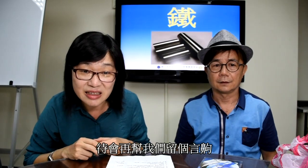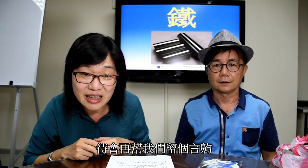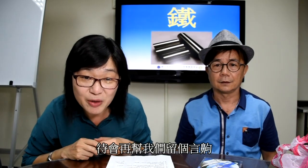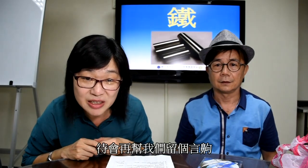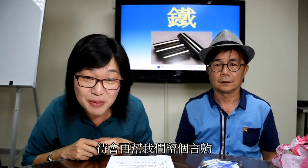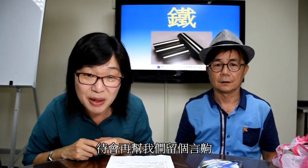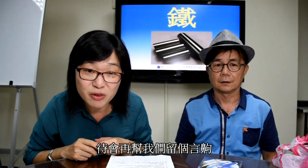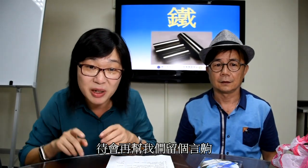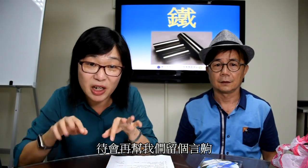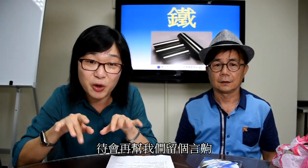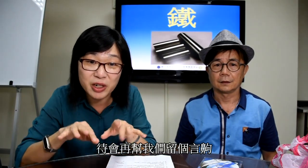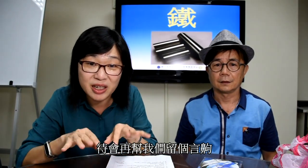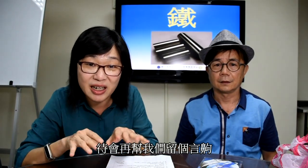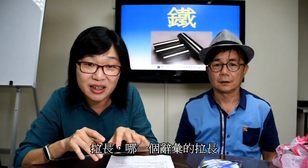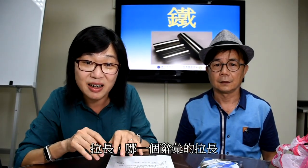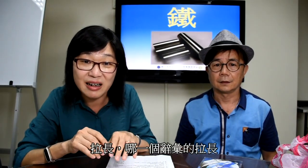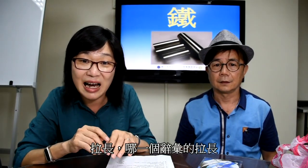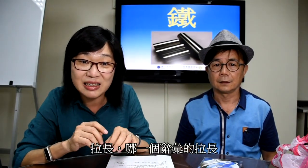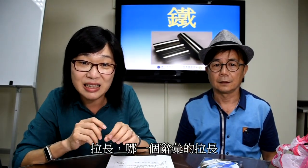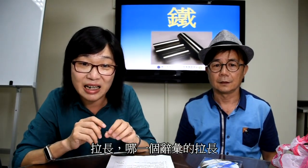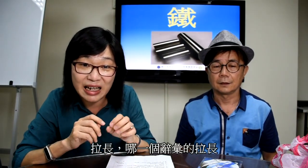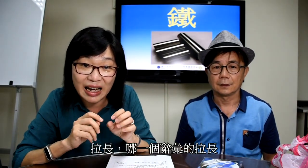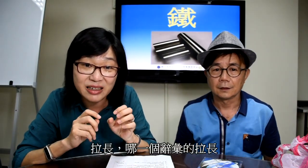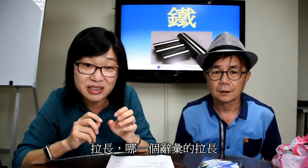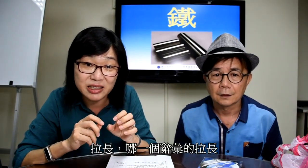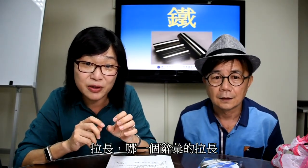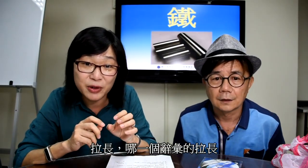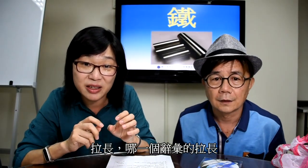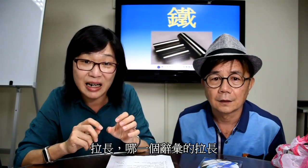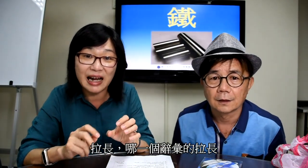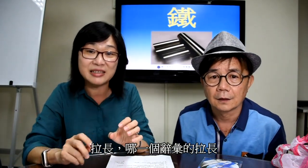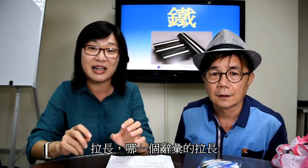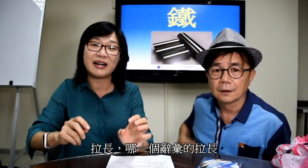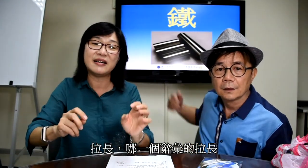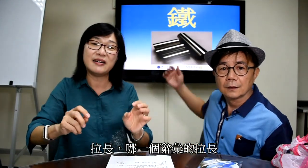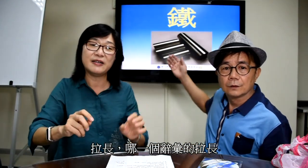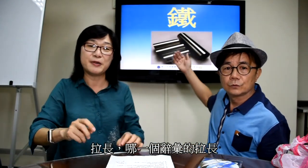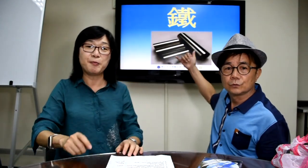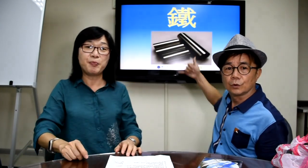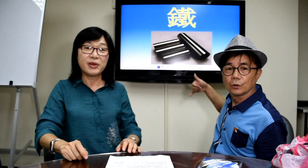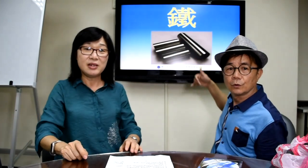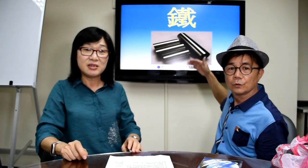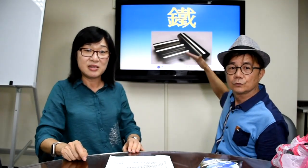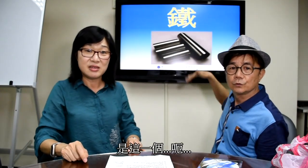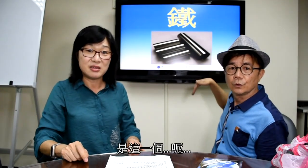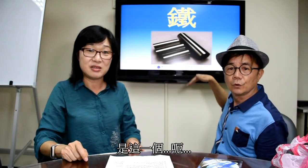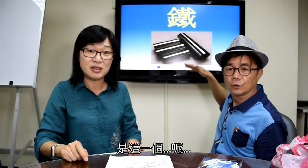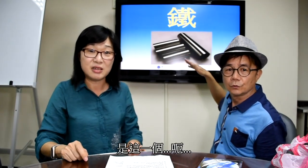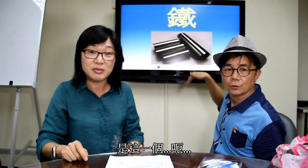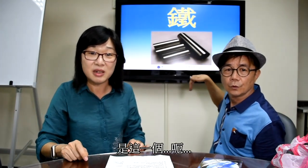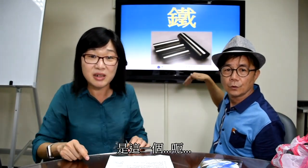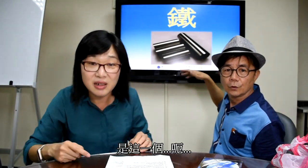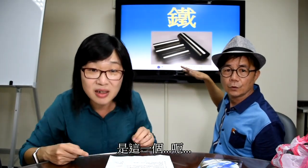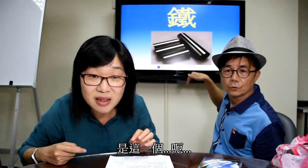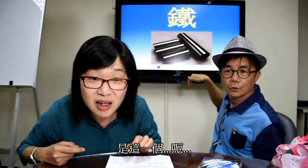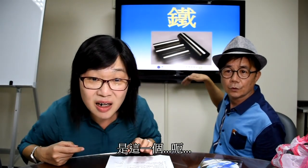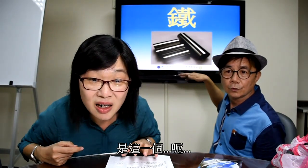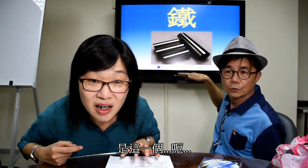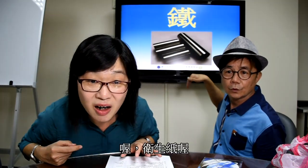待会再帮我们留个言哈，拉长哪一个词汇的拉长？是这个